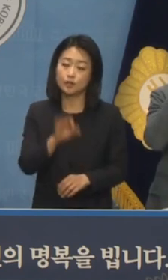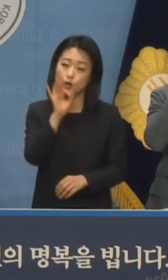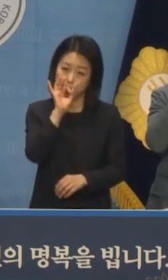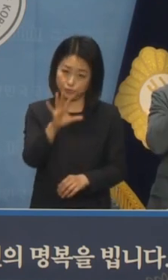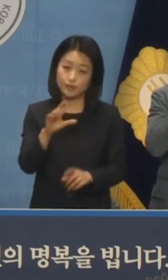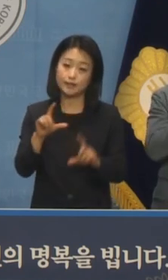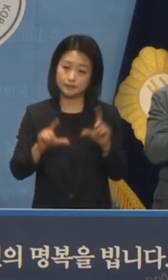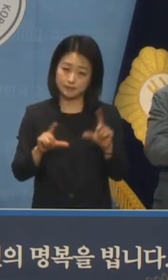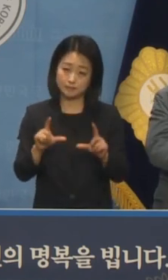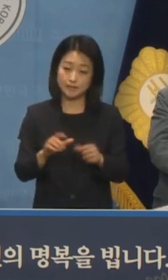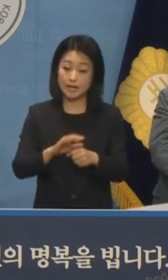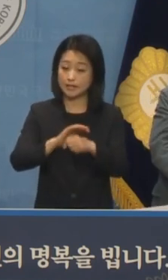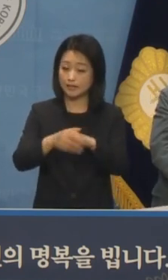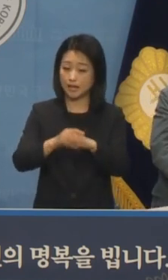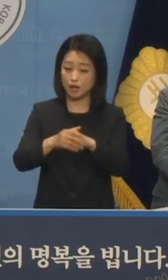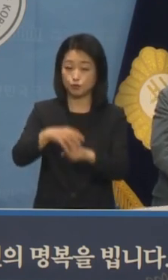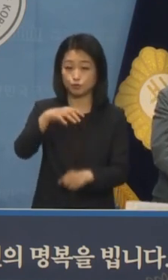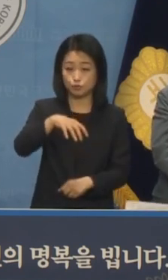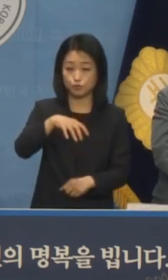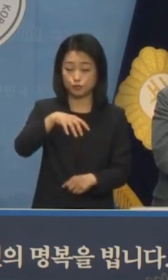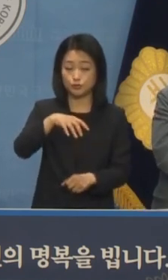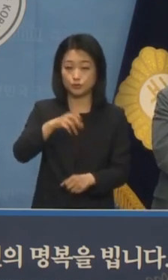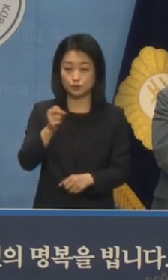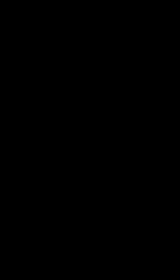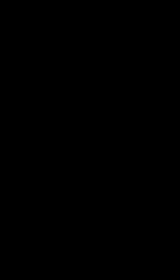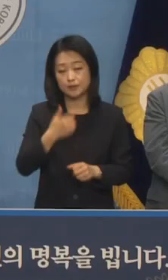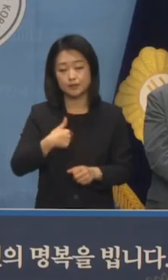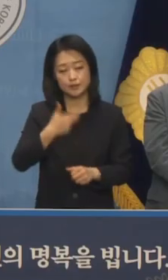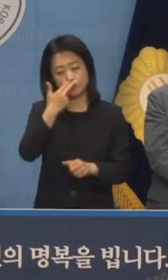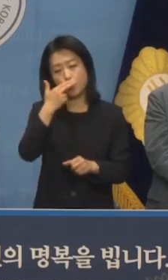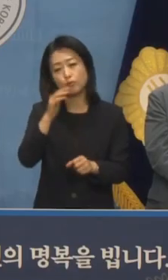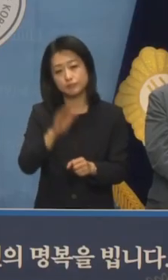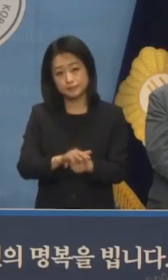일입니다. 대구라는 또 영남이라는 이유로